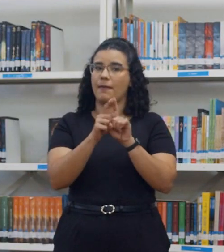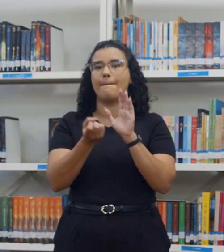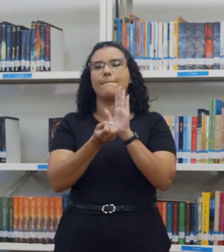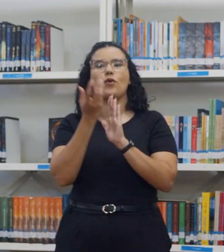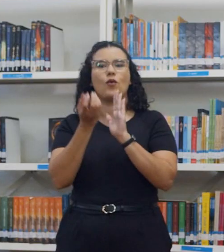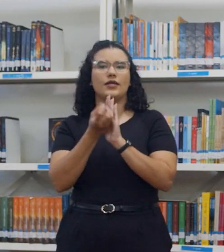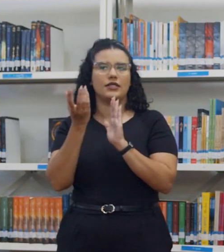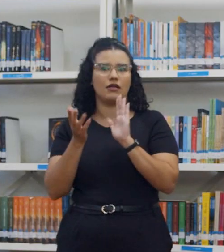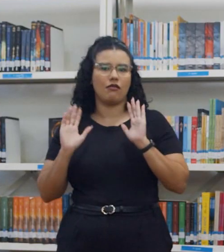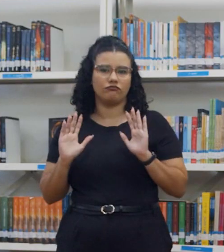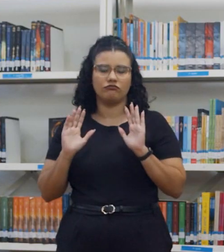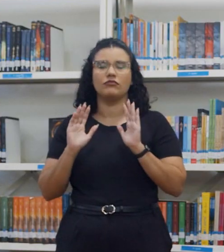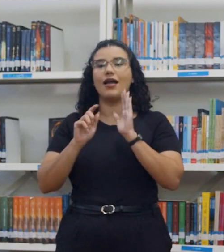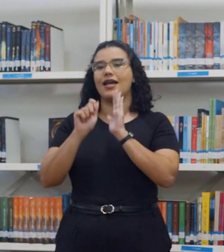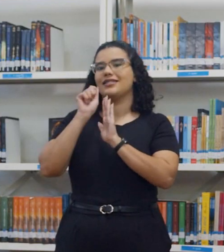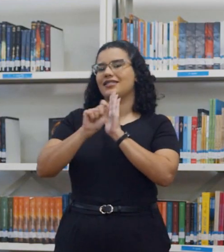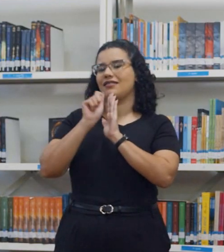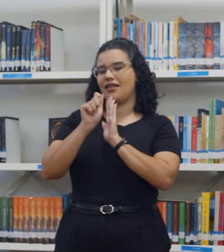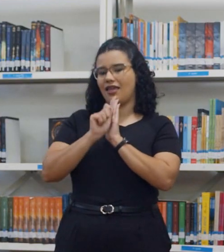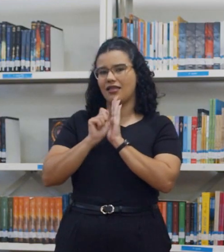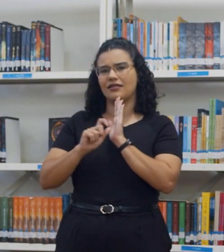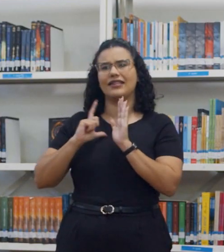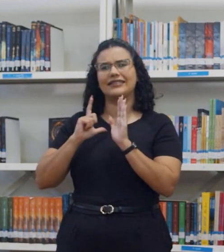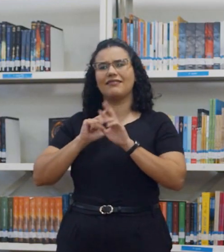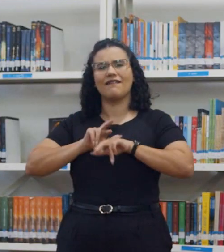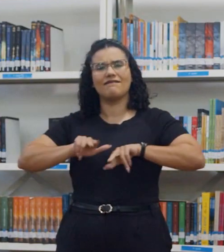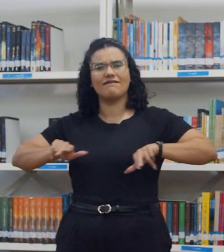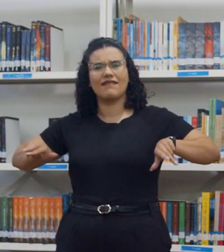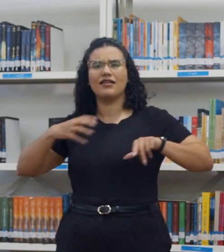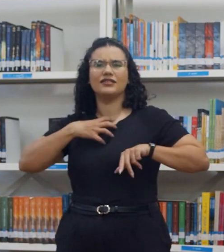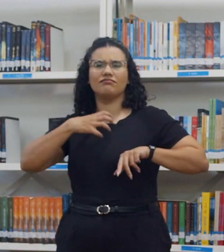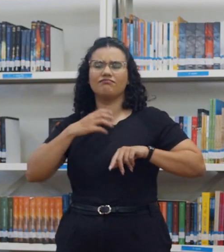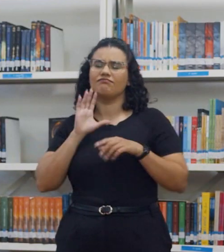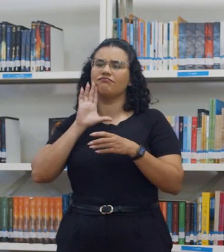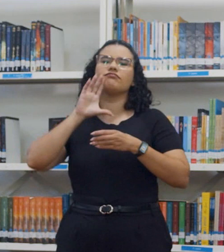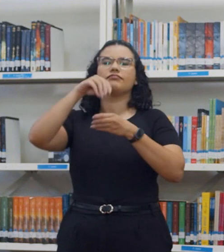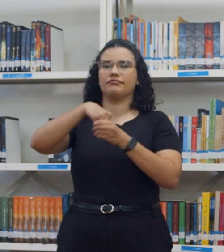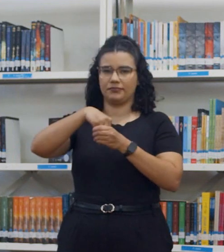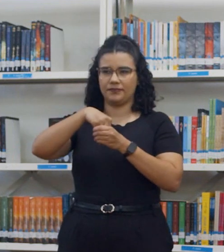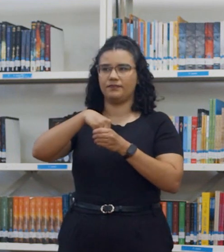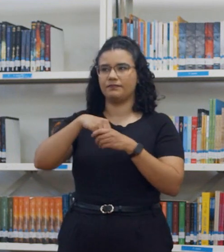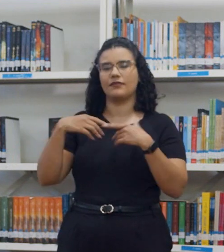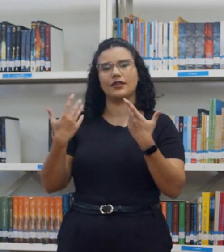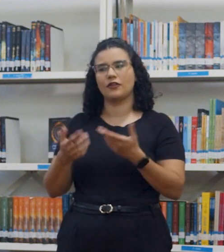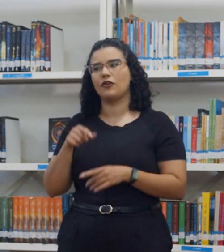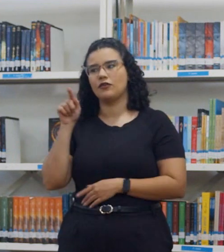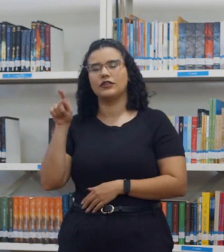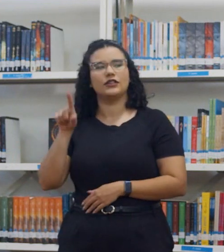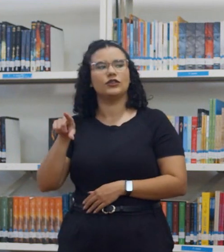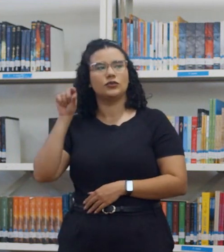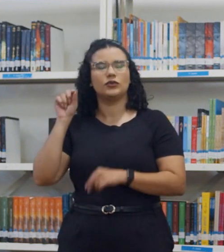Né? A escrita, ela tem diversas linguagens dentro dela. Então você escolheu